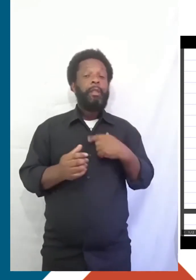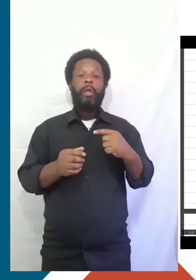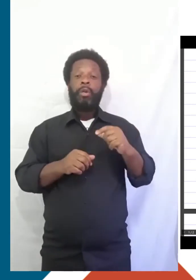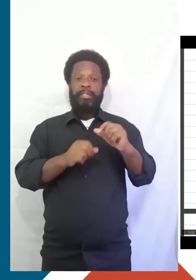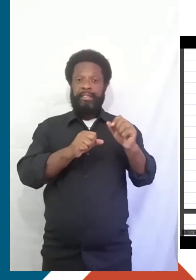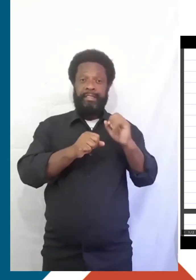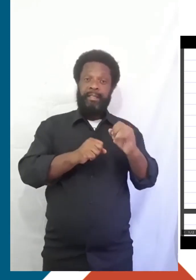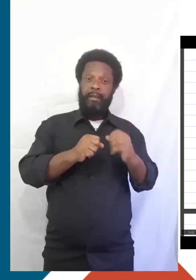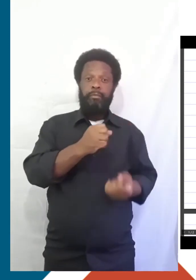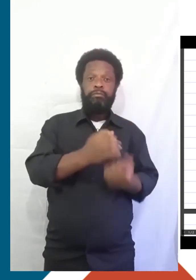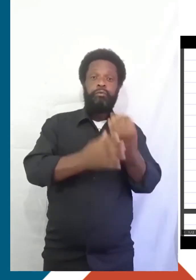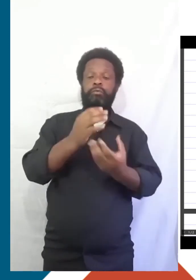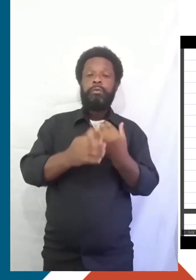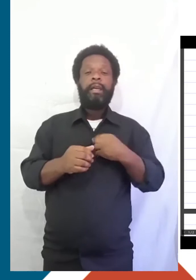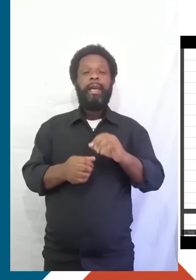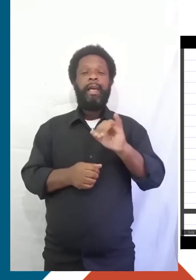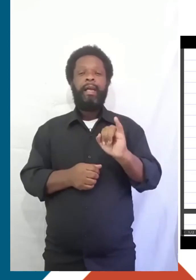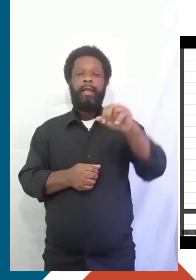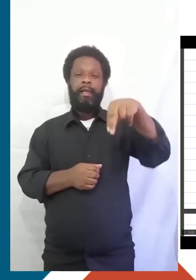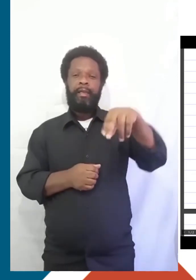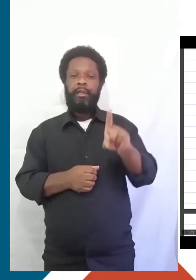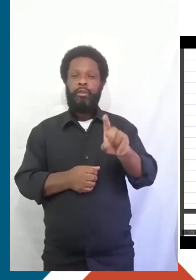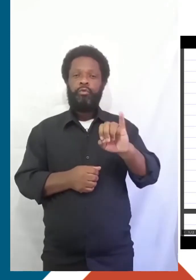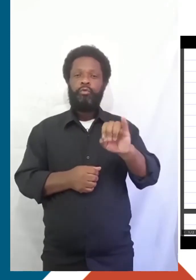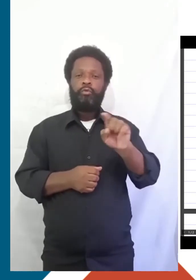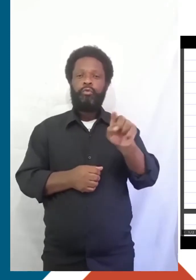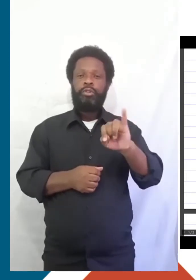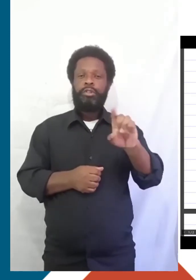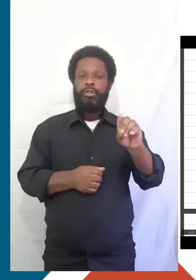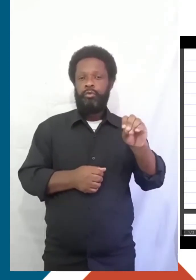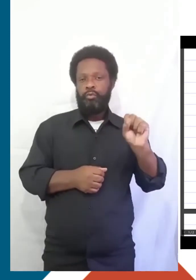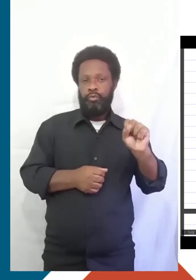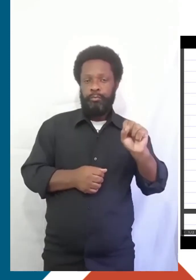moléculas, esses polos eles vão surgindo, eles são induzidos.